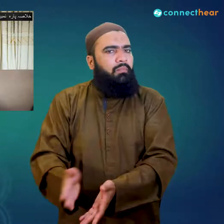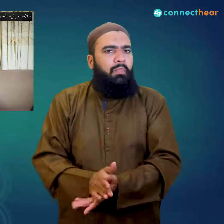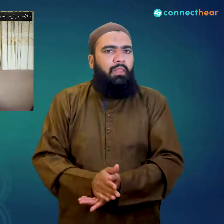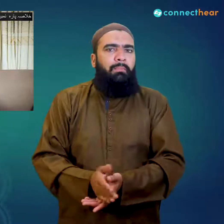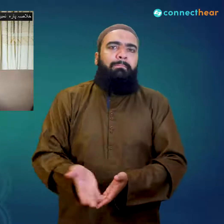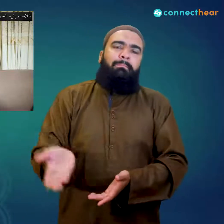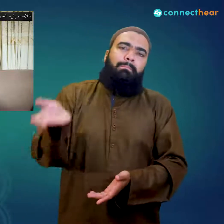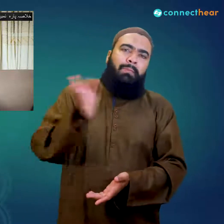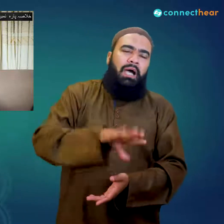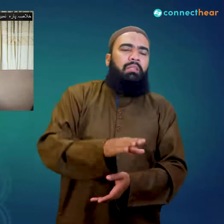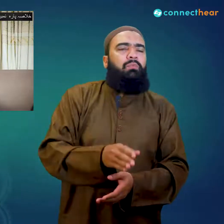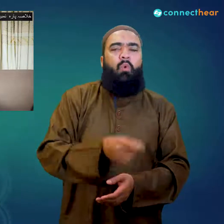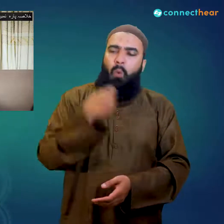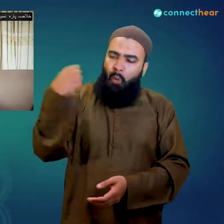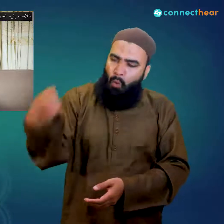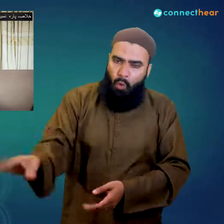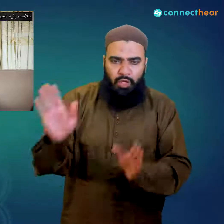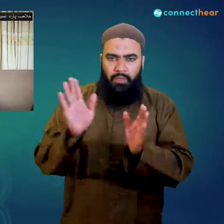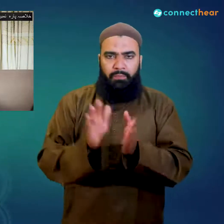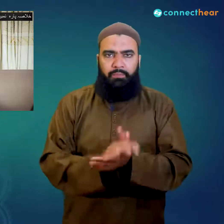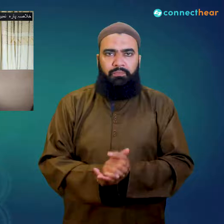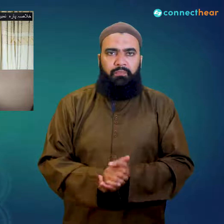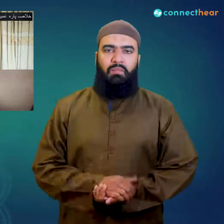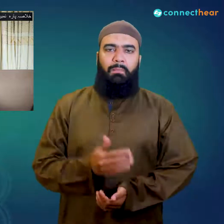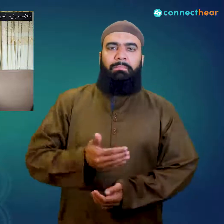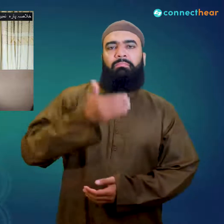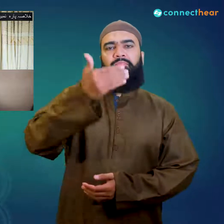اس کو کر دیا گیا۔ آگے